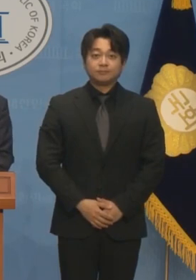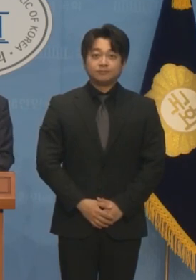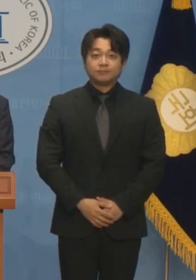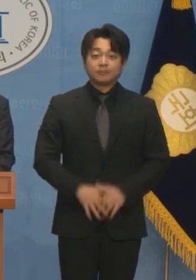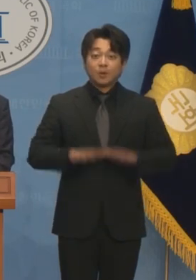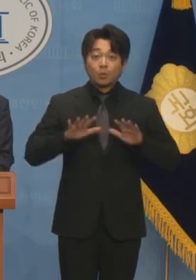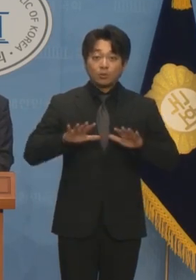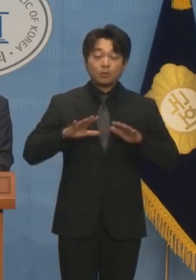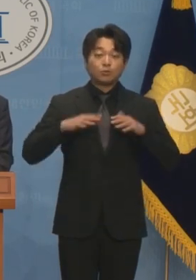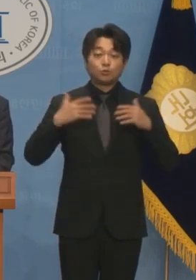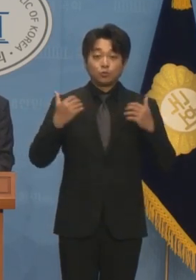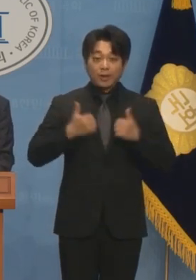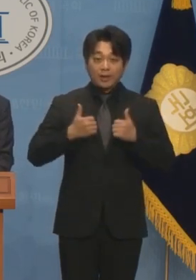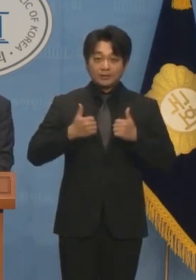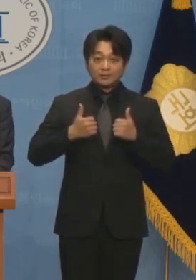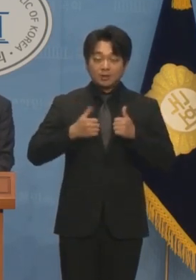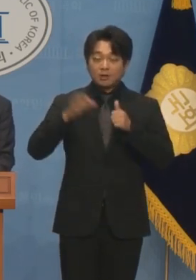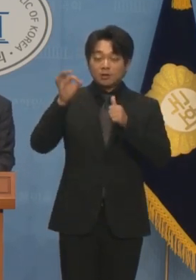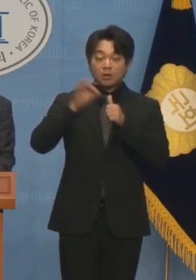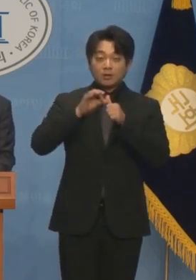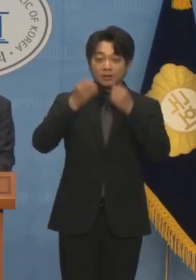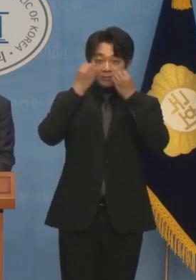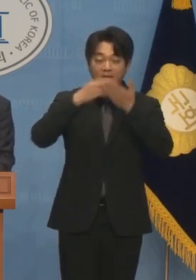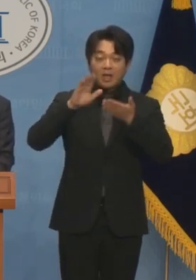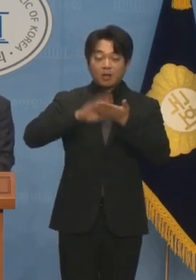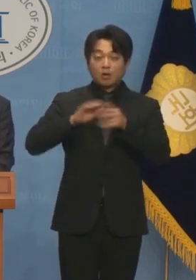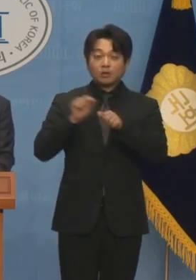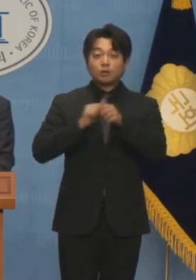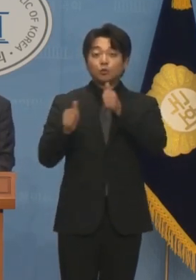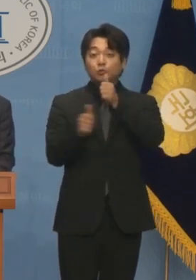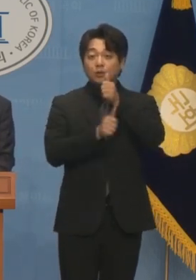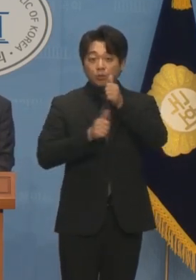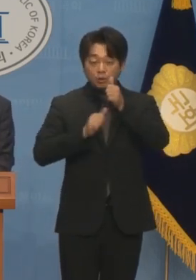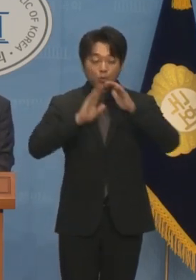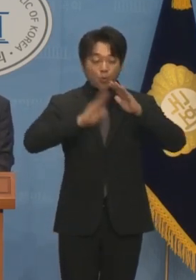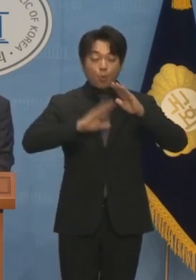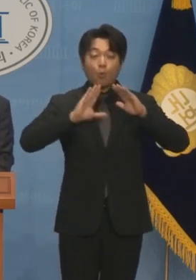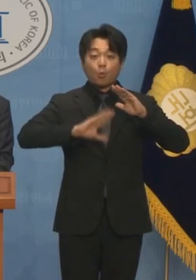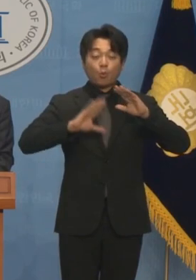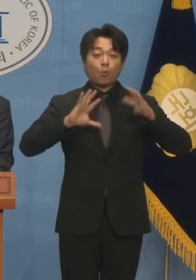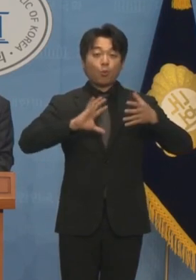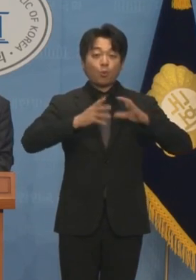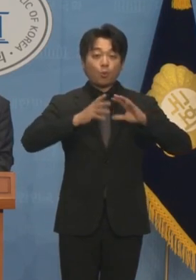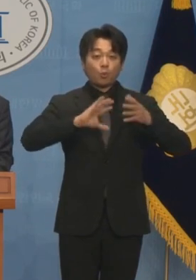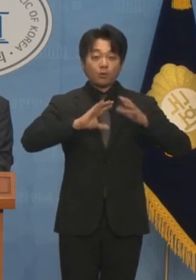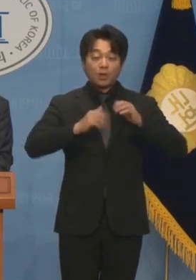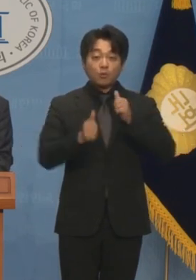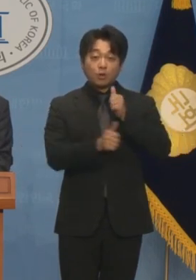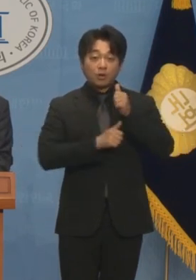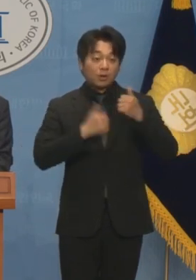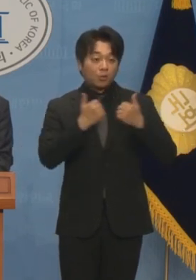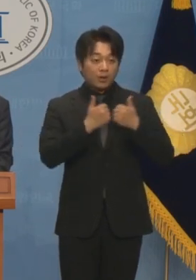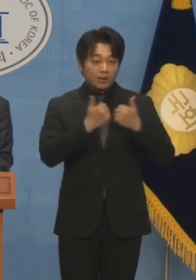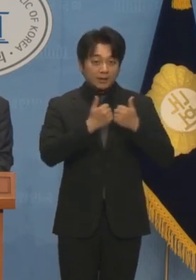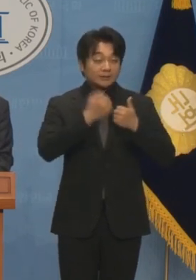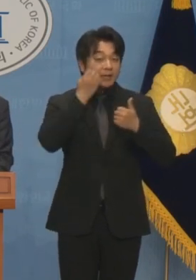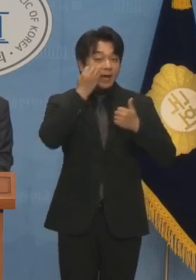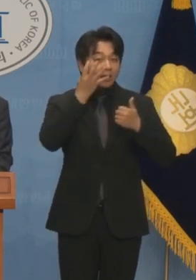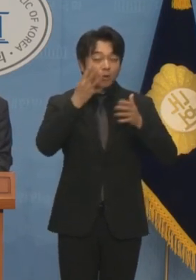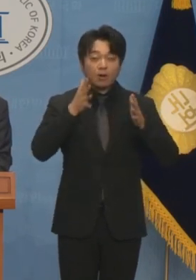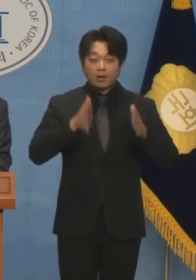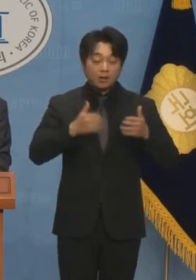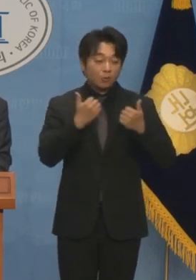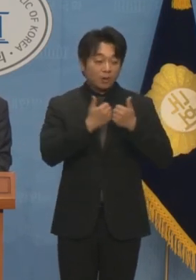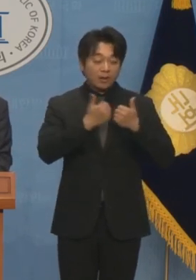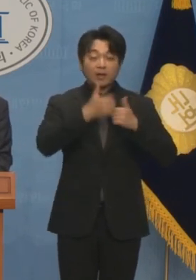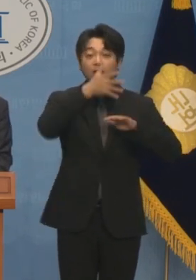오늘 국회 연금개혁특위 산하 공론화위원회가 올 초부터 약 4개월에 걸쳐 진행된